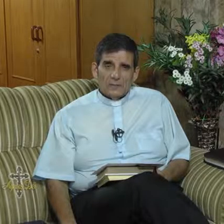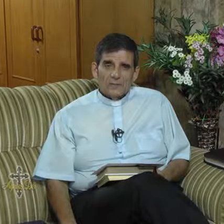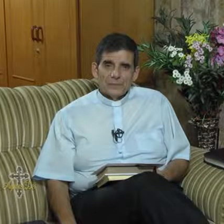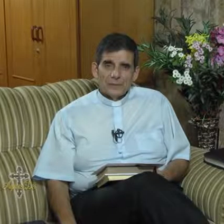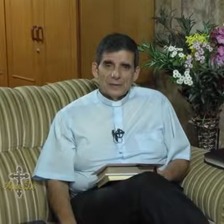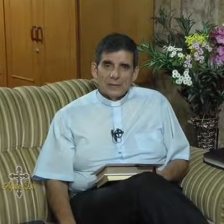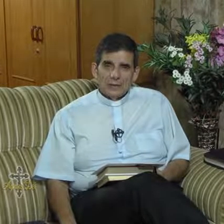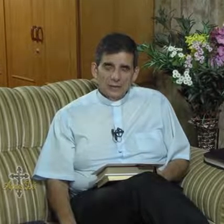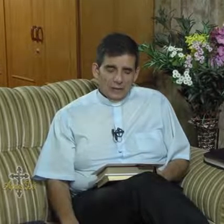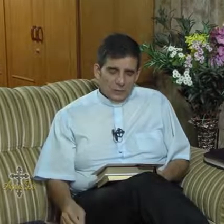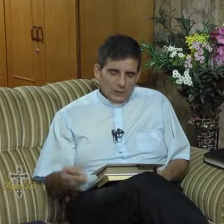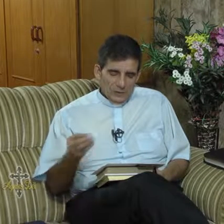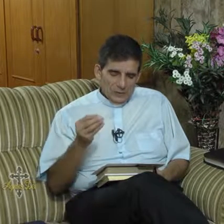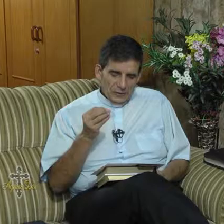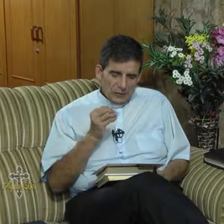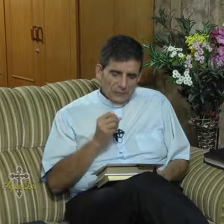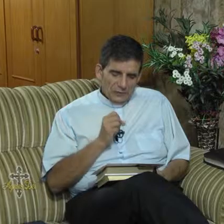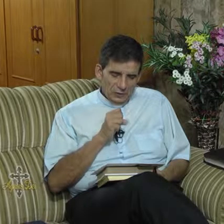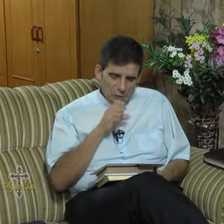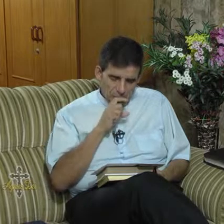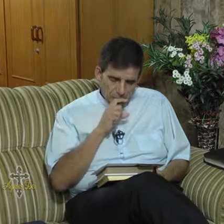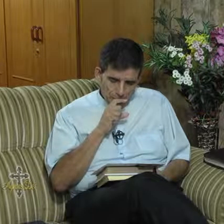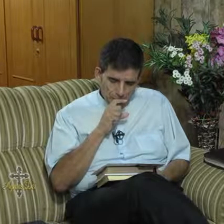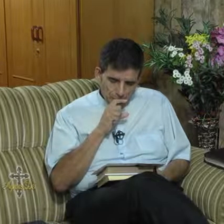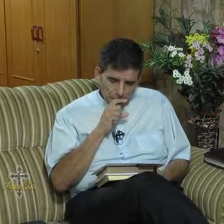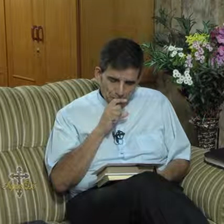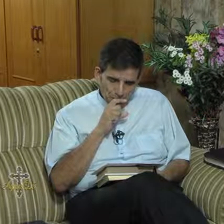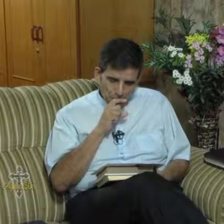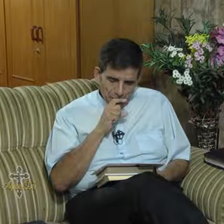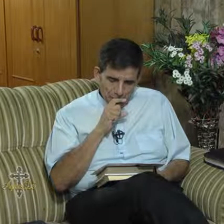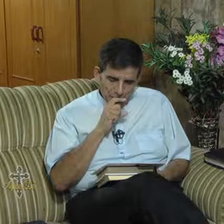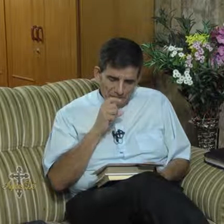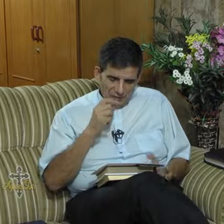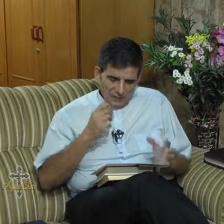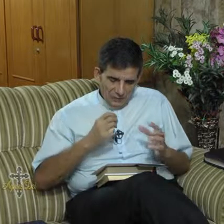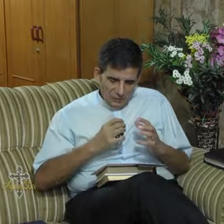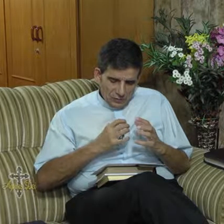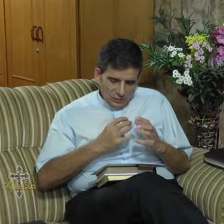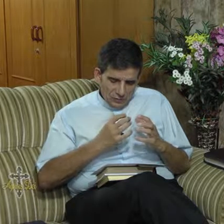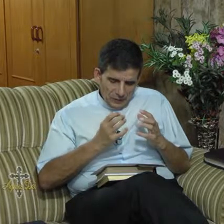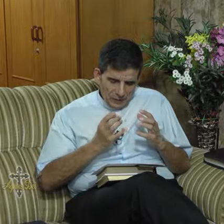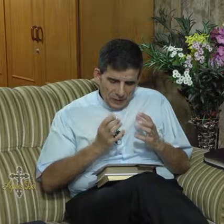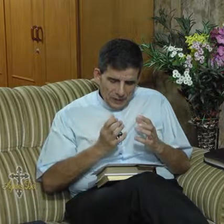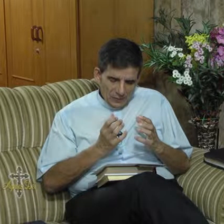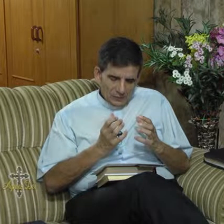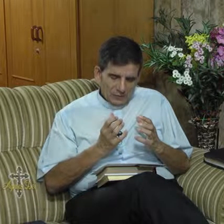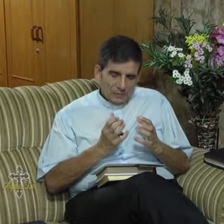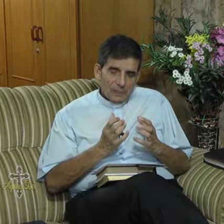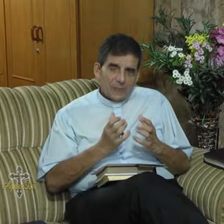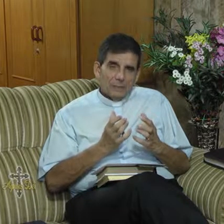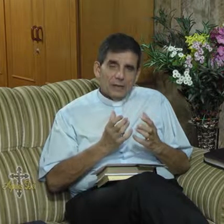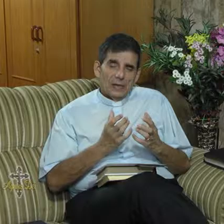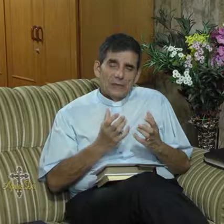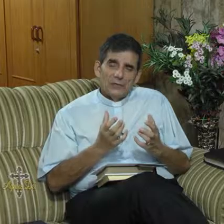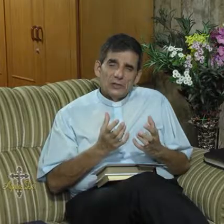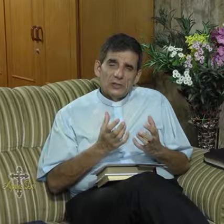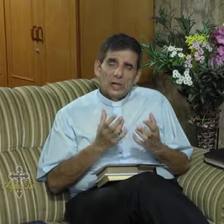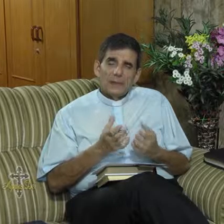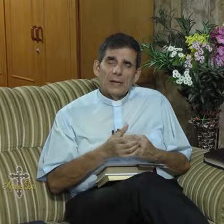Saiu. Agora nesse pequeno vídeo que vai nos prepararmos